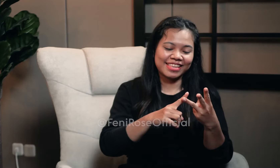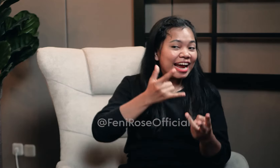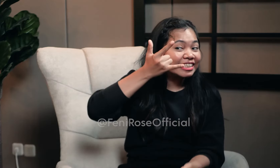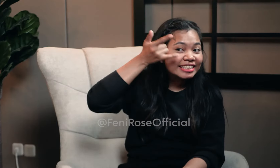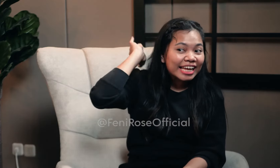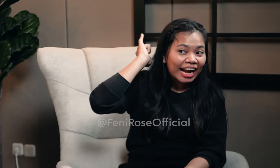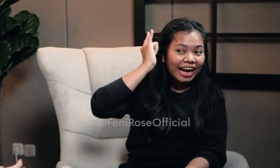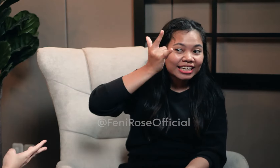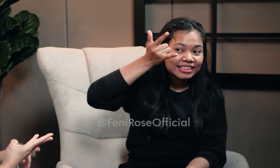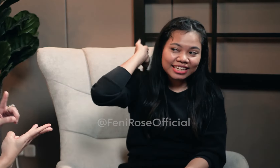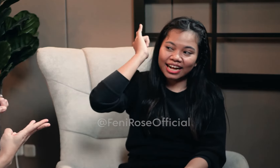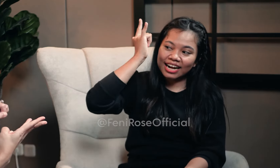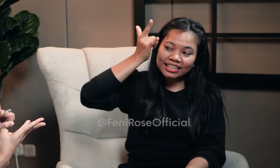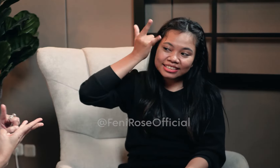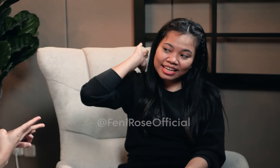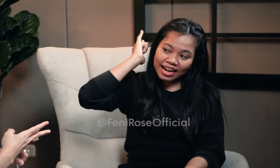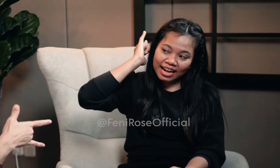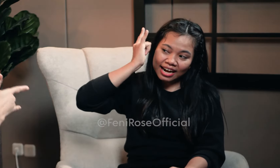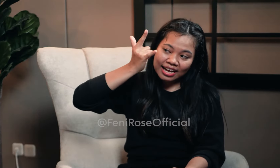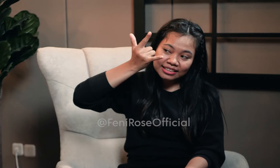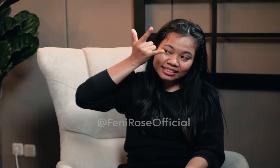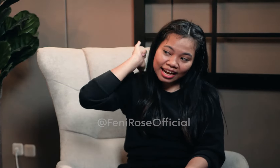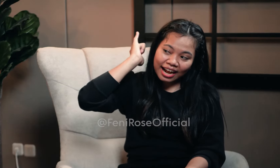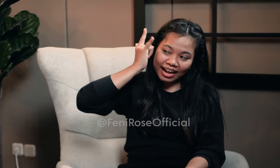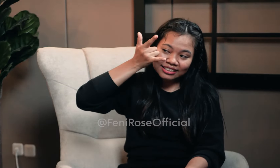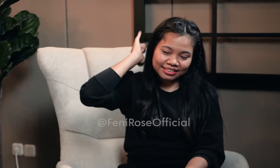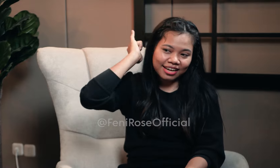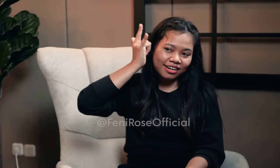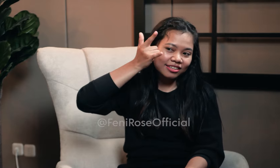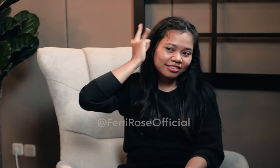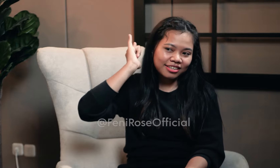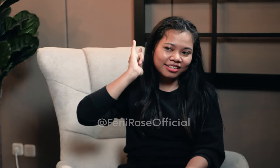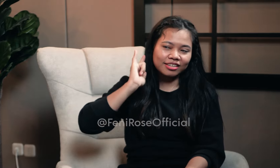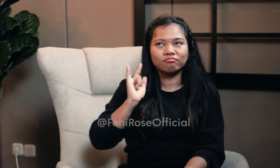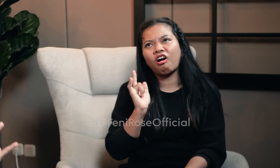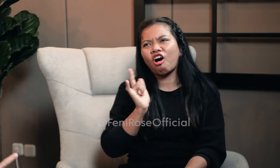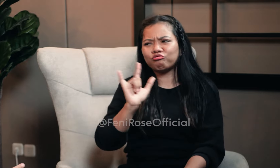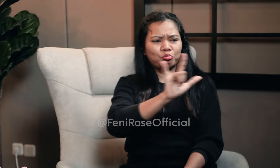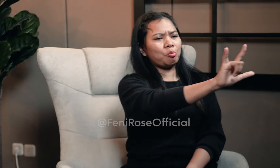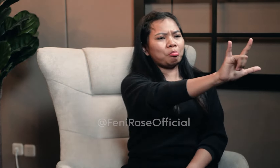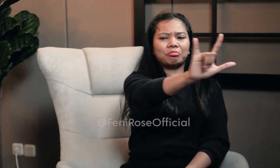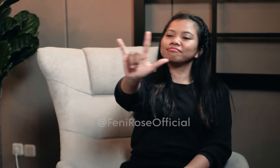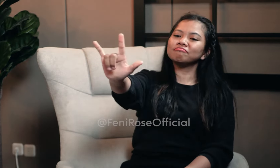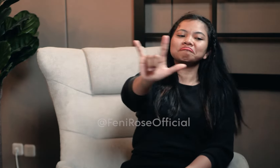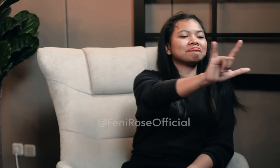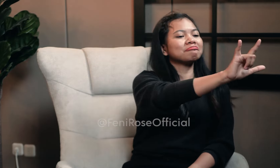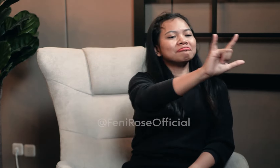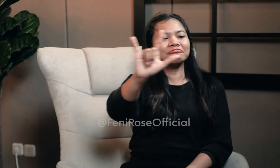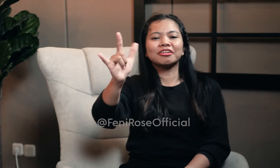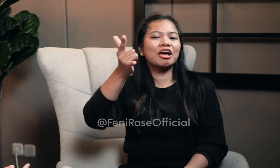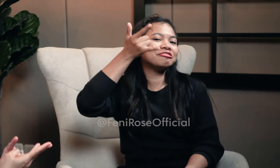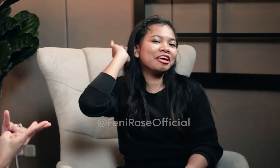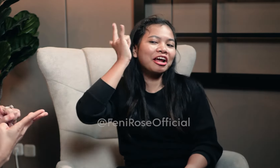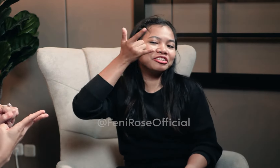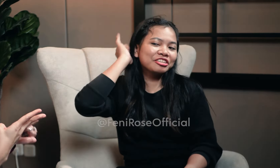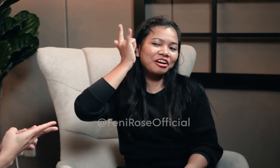kalau Ganjar seperti Oh ada namanya rambutnya putih ee putih bukan juga bukan sih karena nomor tiga seperti